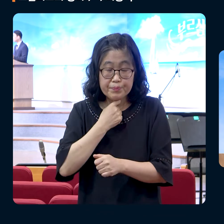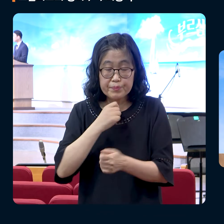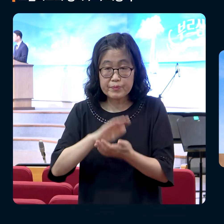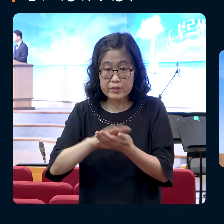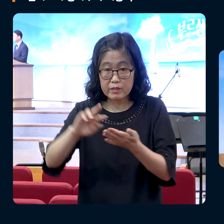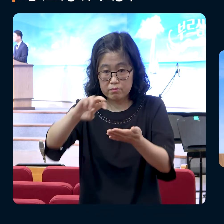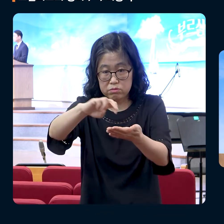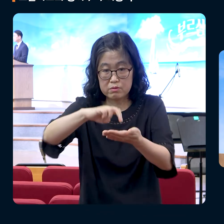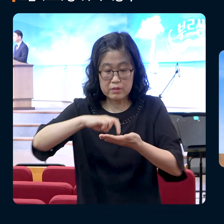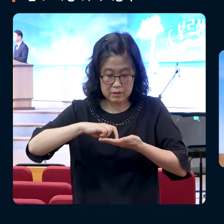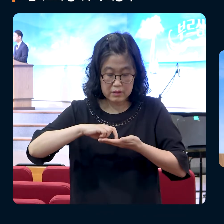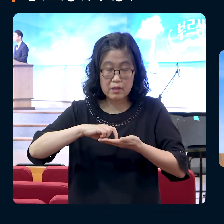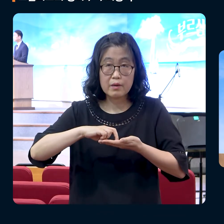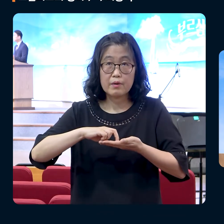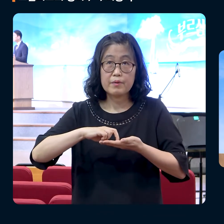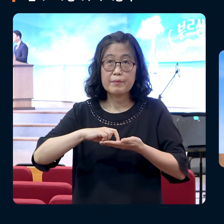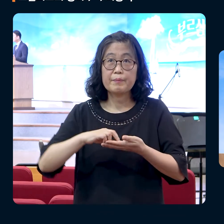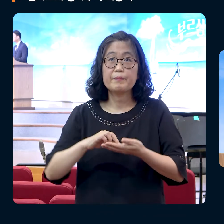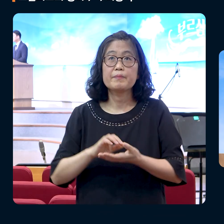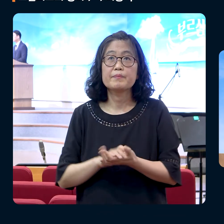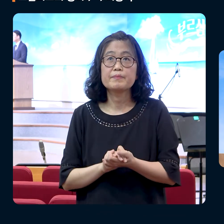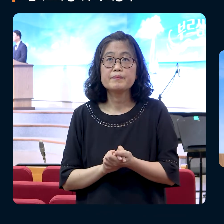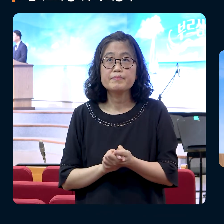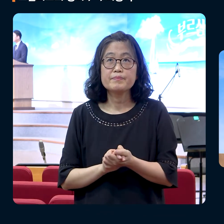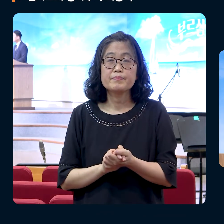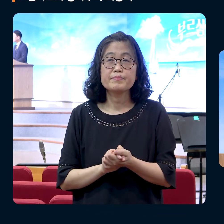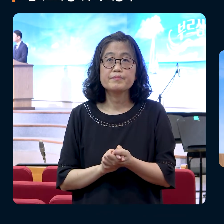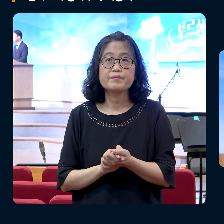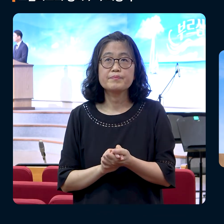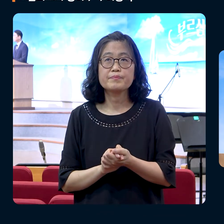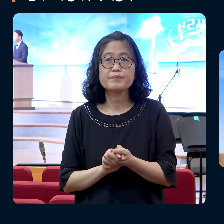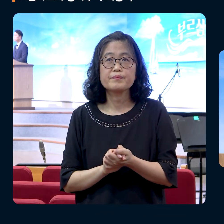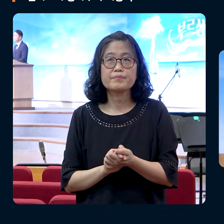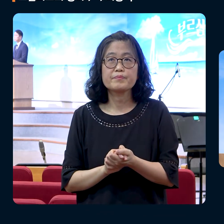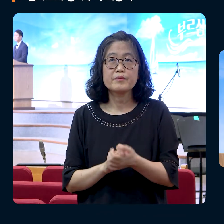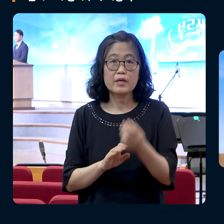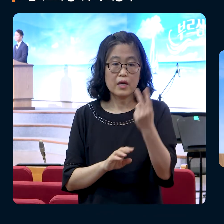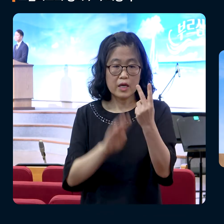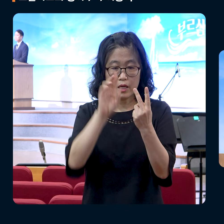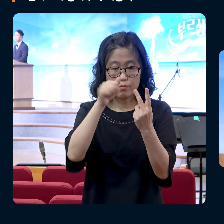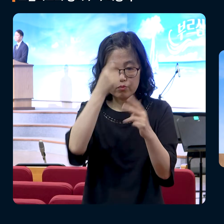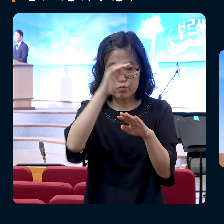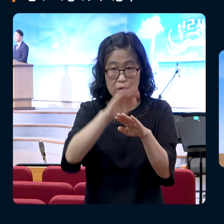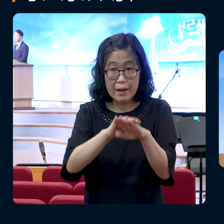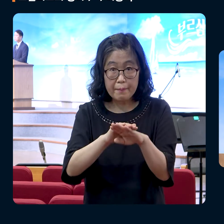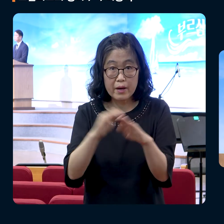이 동일한 그 설교를 저는 2부 때 하지 않았습니까? 2부 예배를 딱